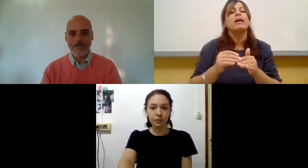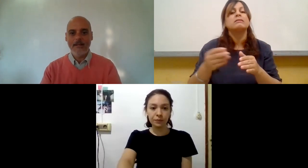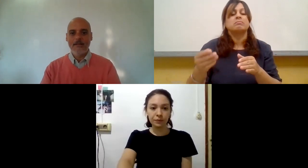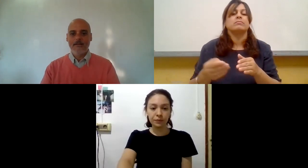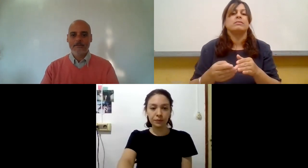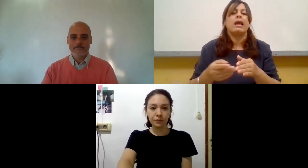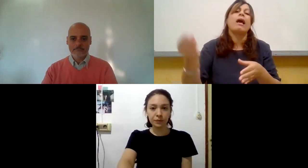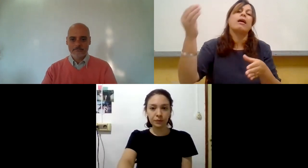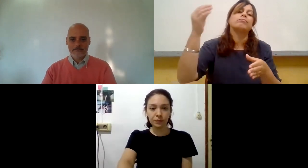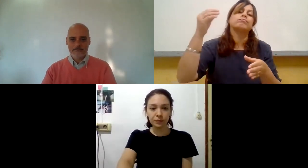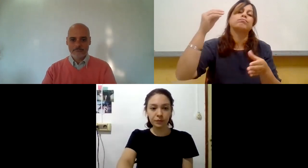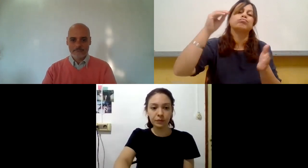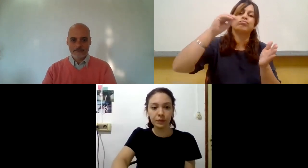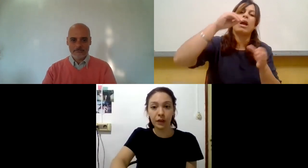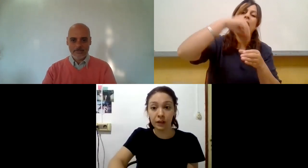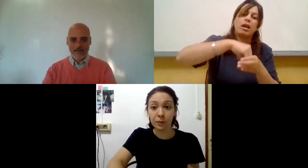semestre.